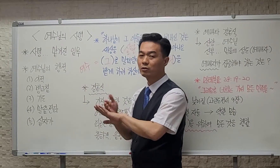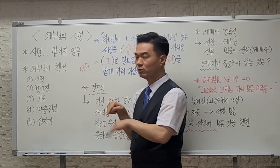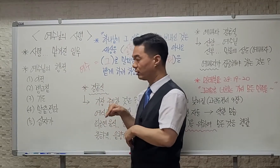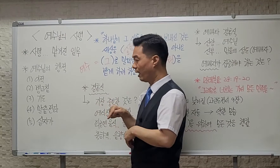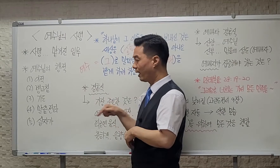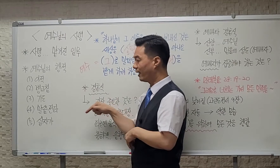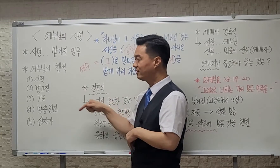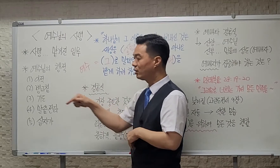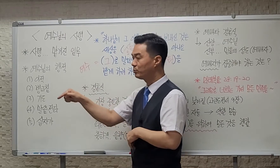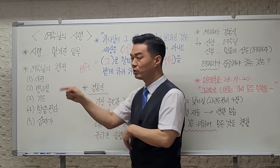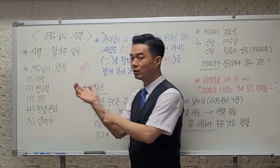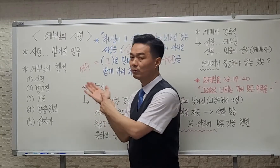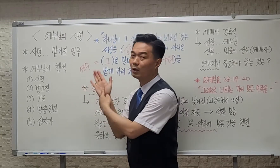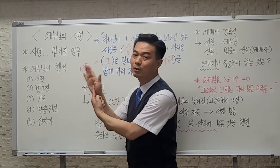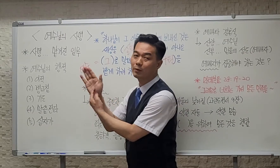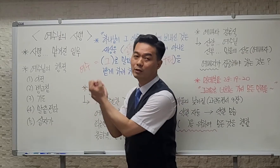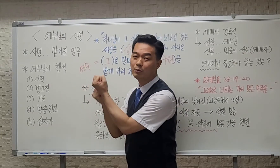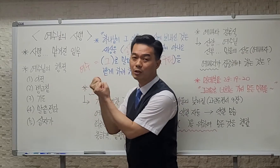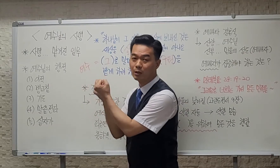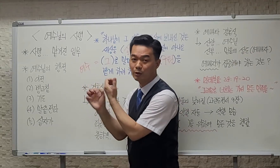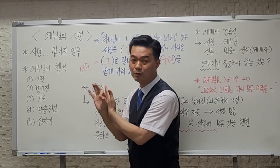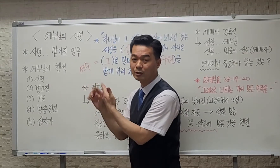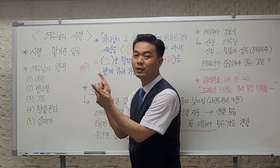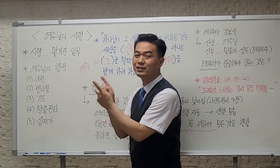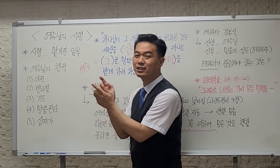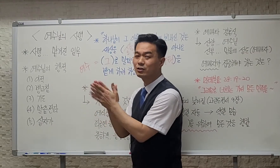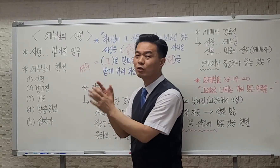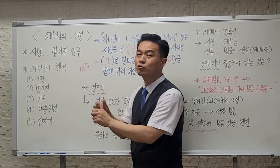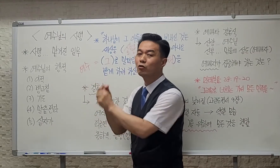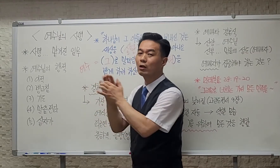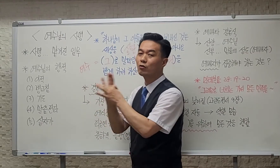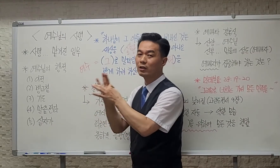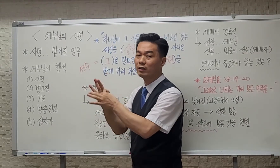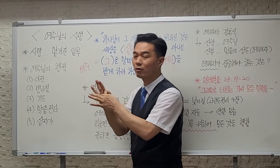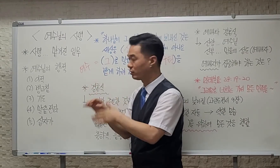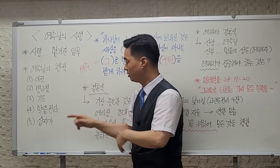것들은 간접적인 방법의 설명이라면 직접 구원하고 관계된 것은